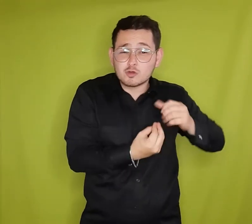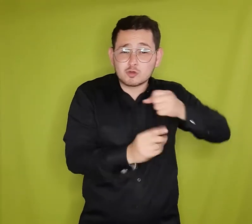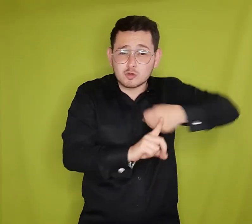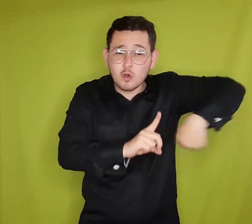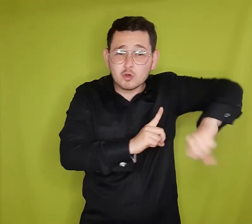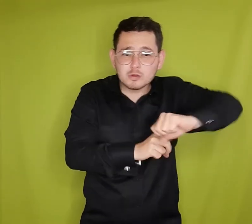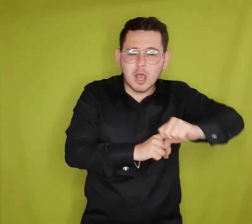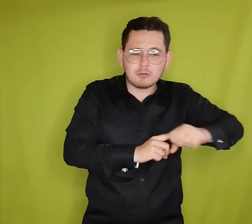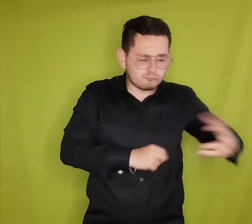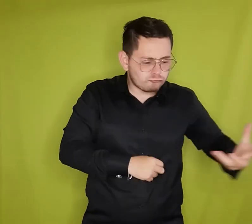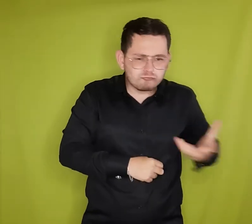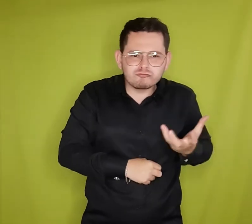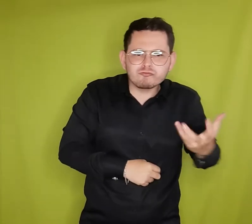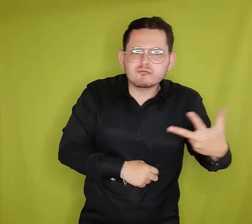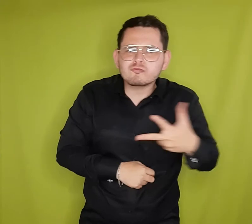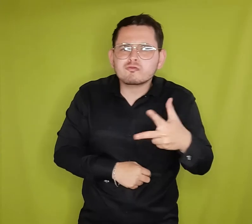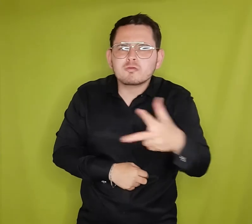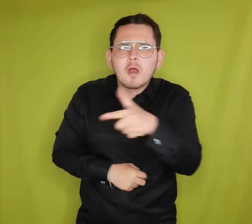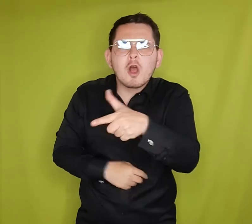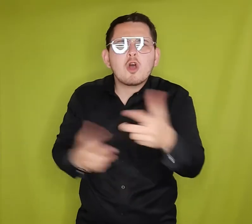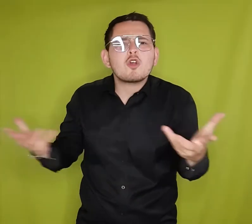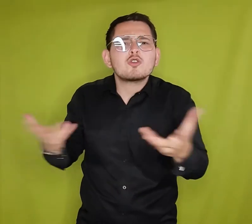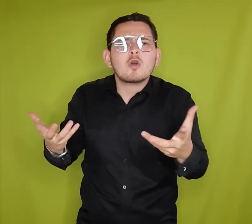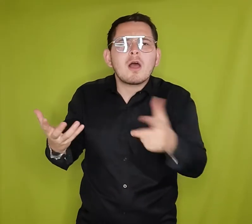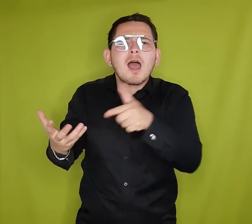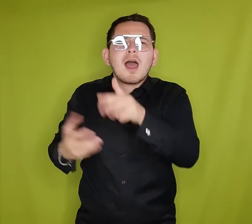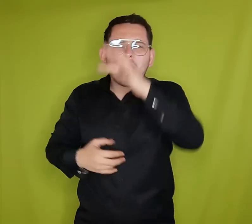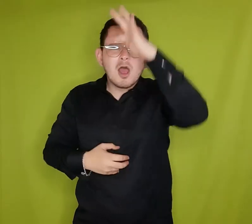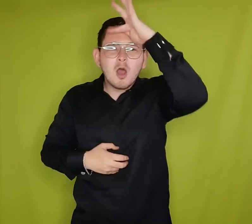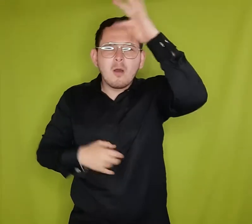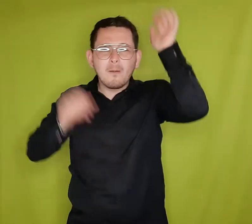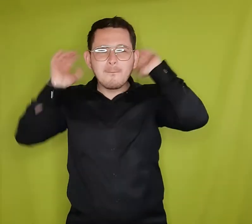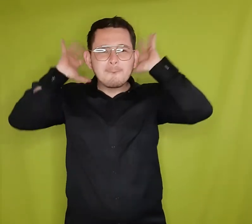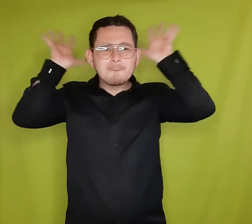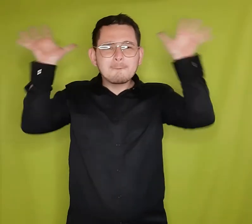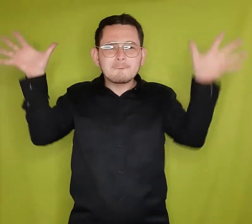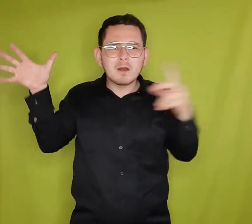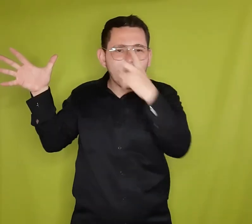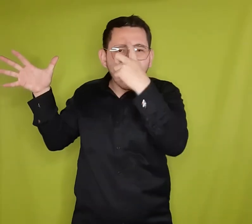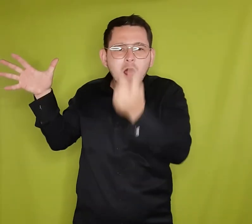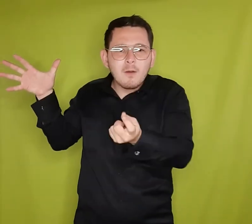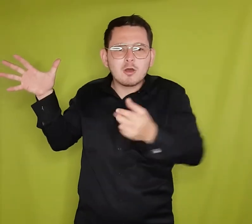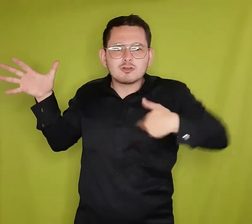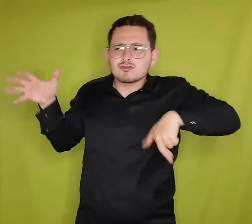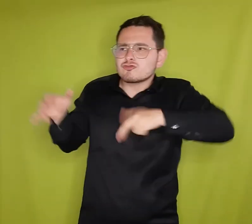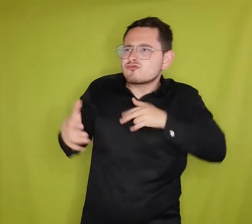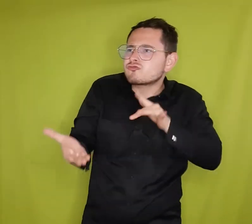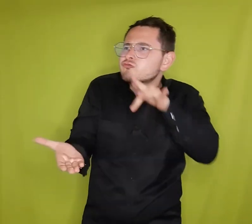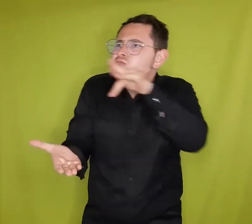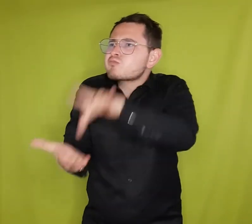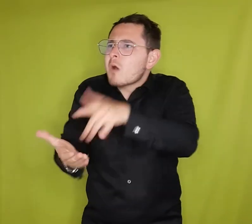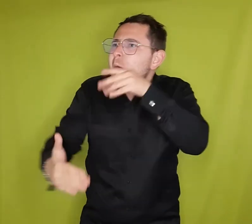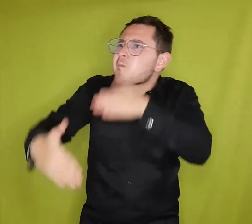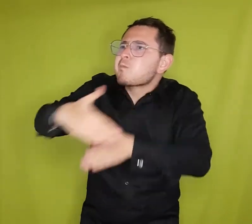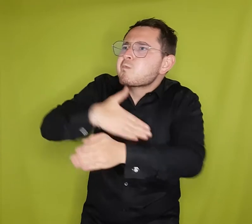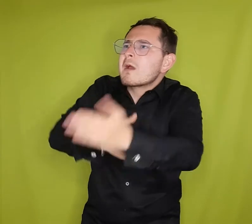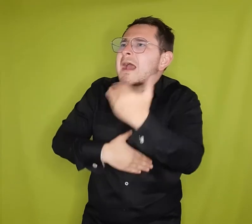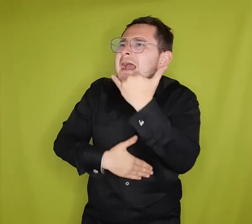actividad donde la menor recibió asistencia médica para tener acceso a las historias clínicas. Asimismo, realizamos